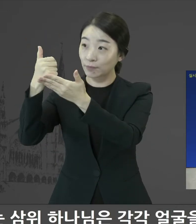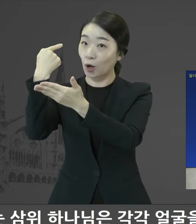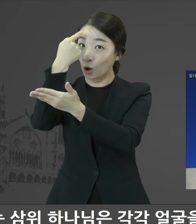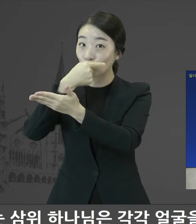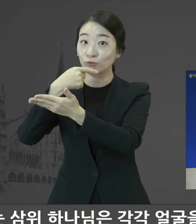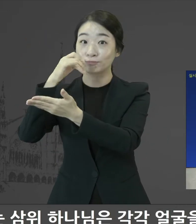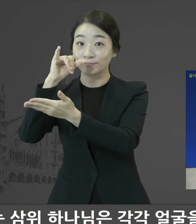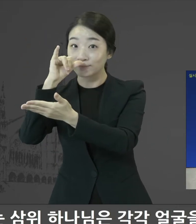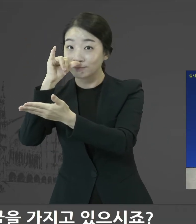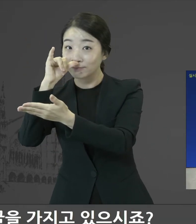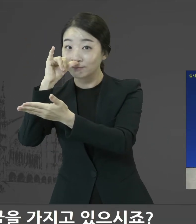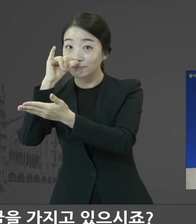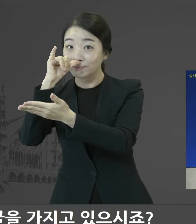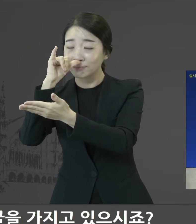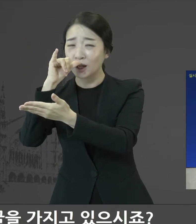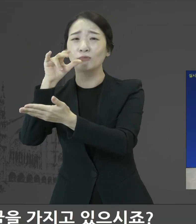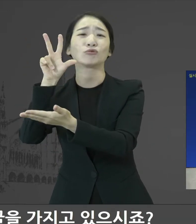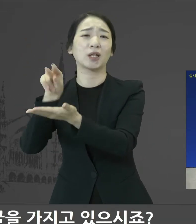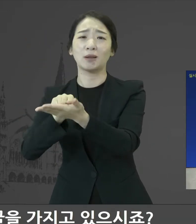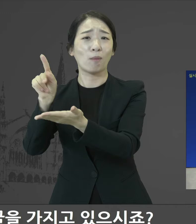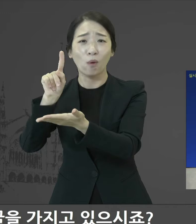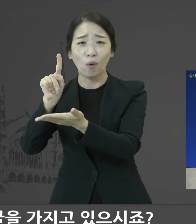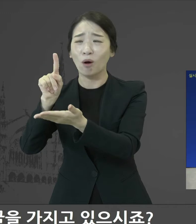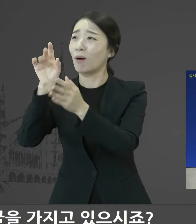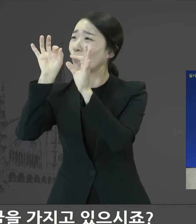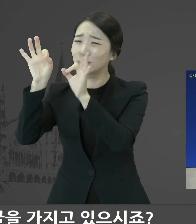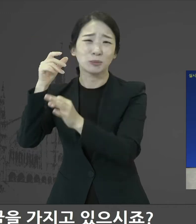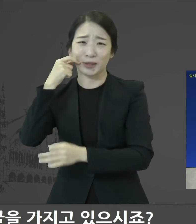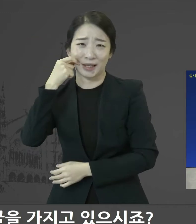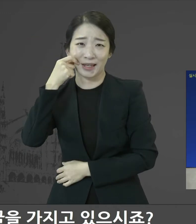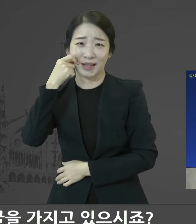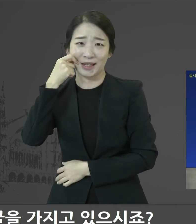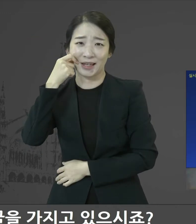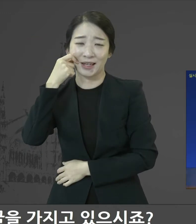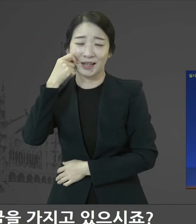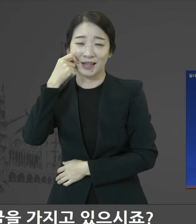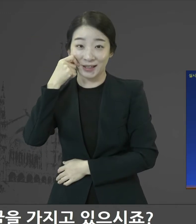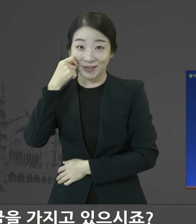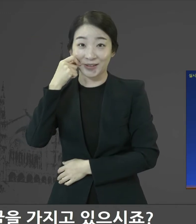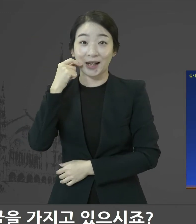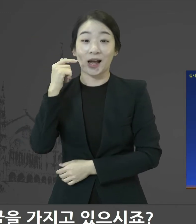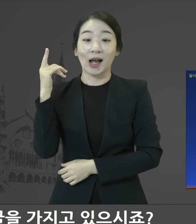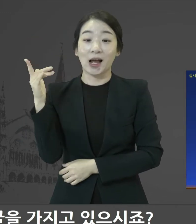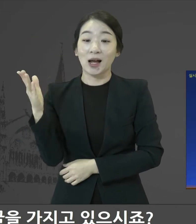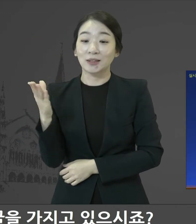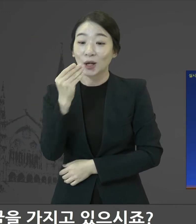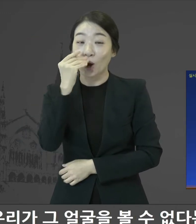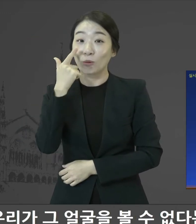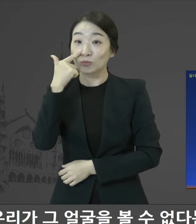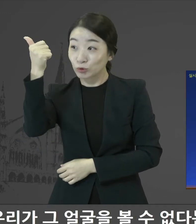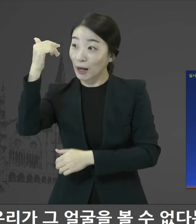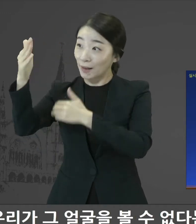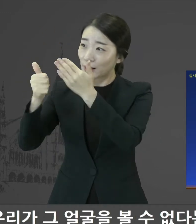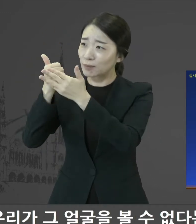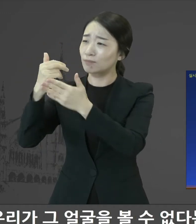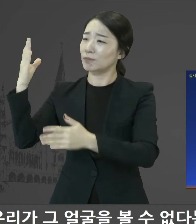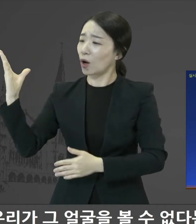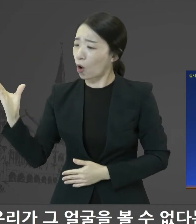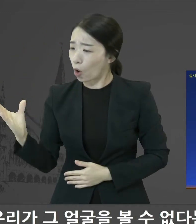있으시죠? 문제는 우리가 그 얼굴을 볼 수 없다는 겁니다. 성부 하나님의 얼굴에는 거룩함이